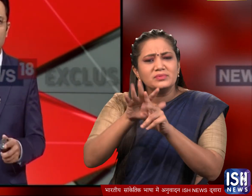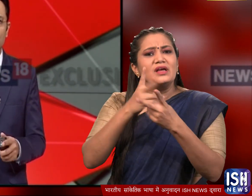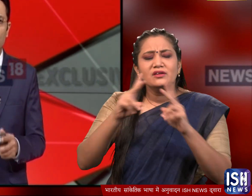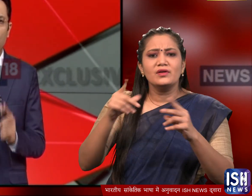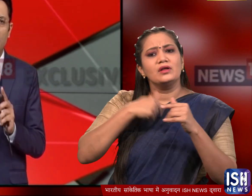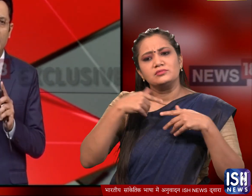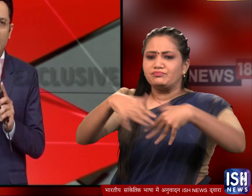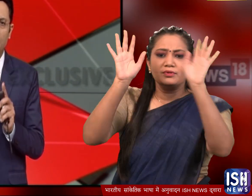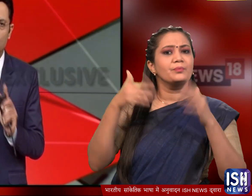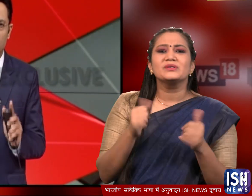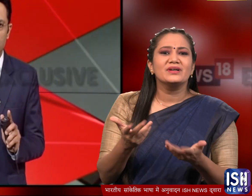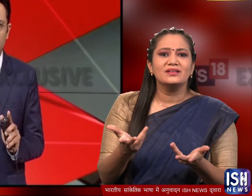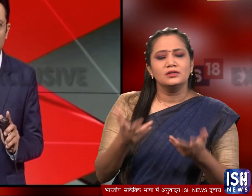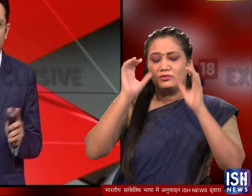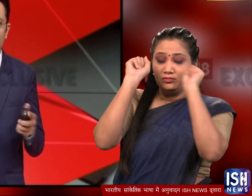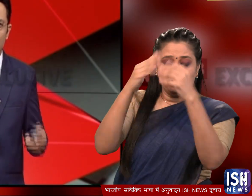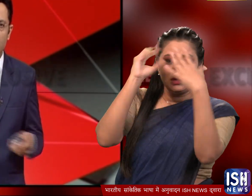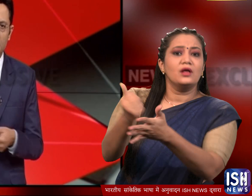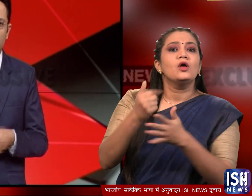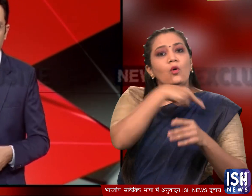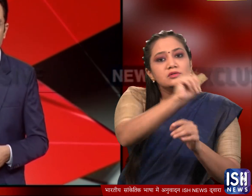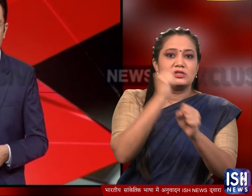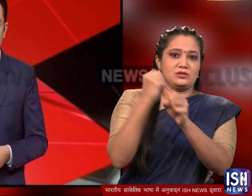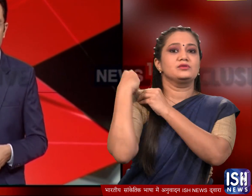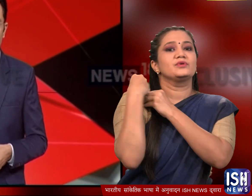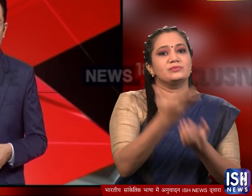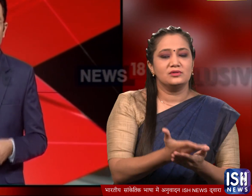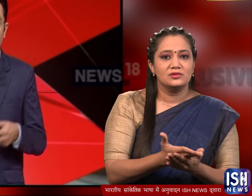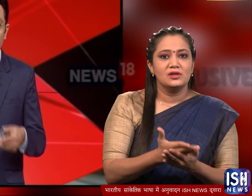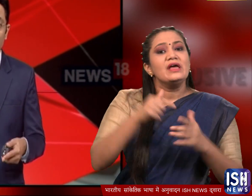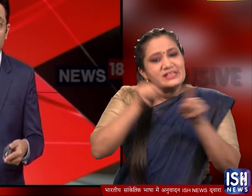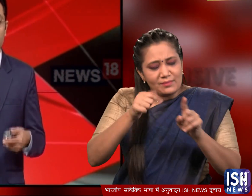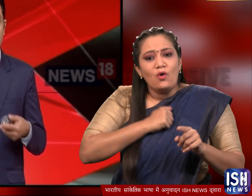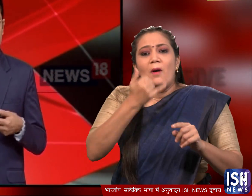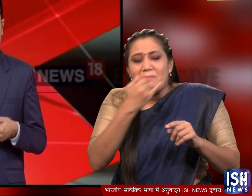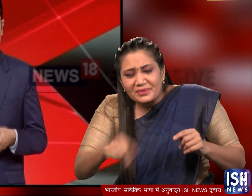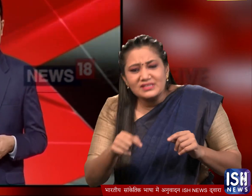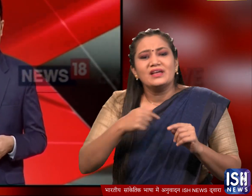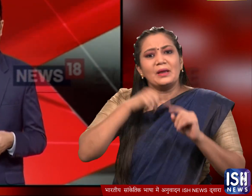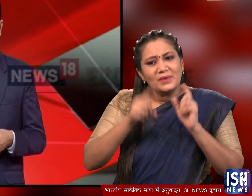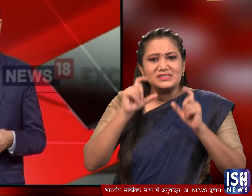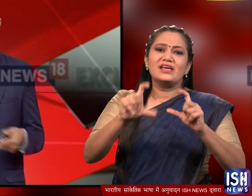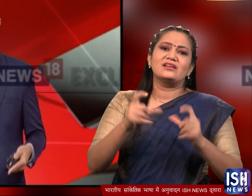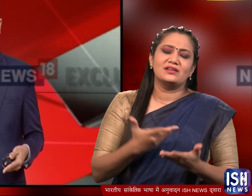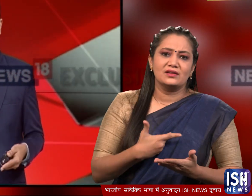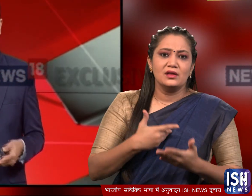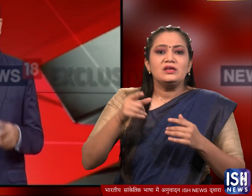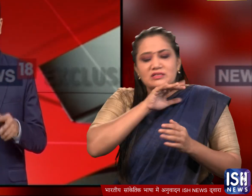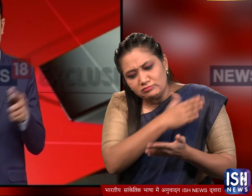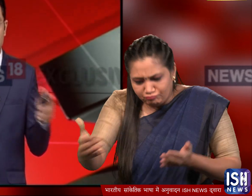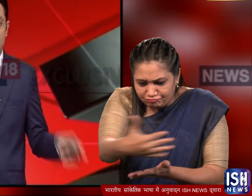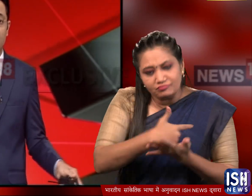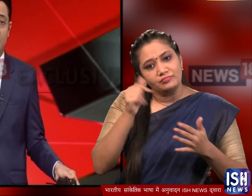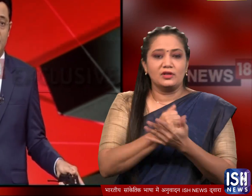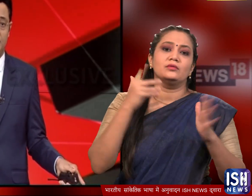और सरकार तो हमको हमारे हाल पर छोड़ नहीं सकता, क्योंकि उसे अपनी जिम्मेदारी का एहसास है। हमको भी अपनी गलती पता चले, उसके लिए भी जरूरी है कि